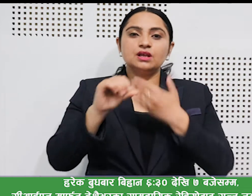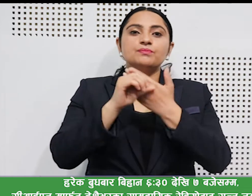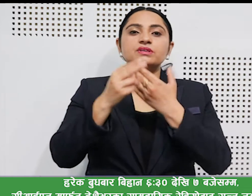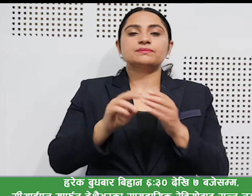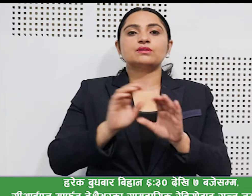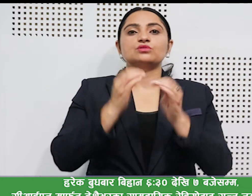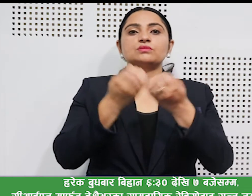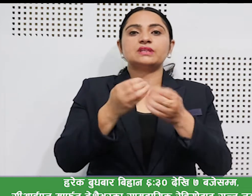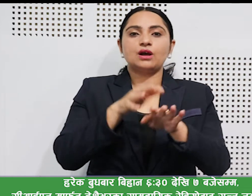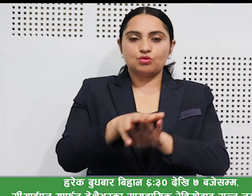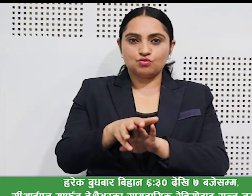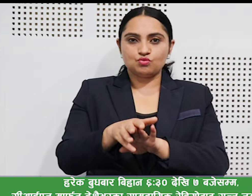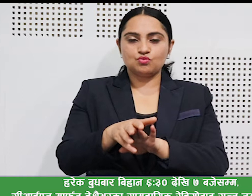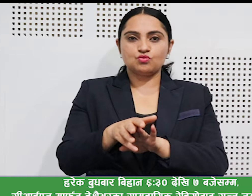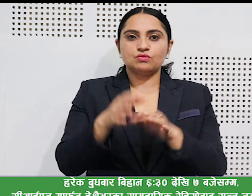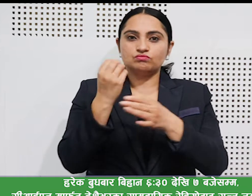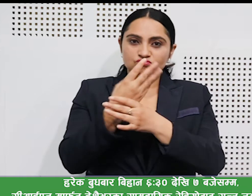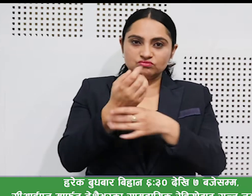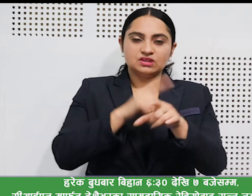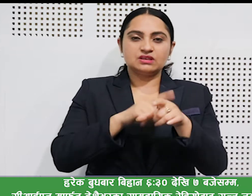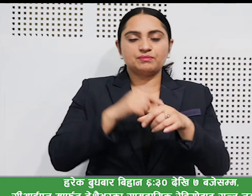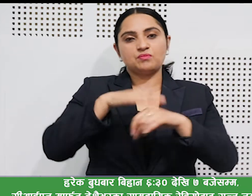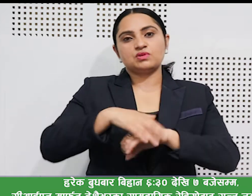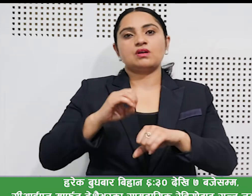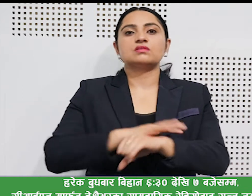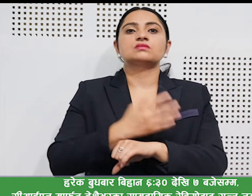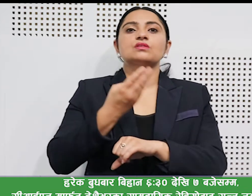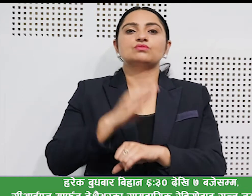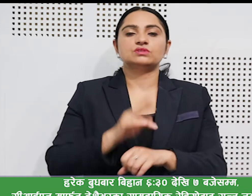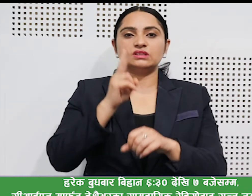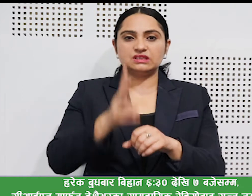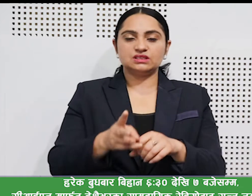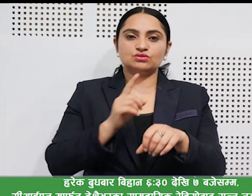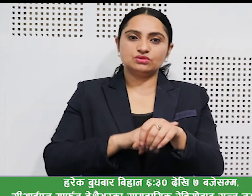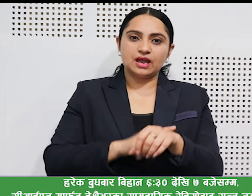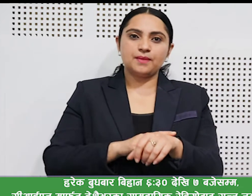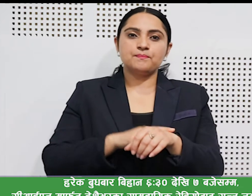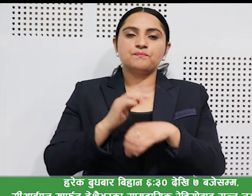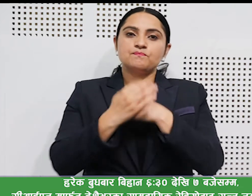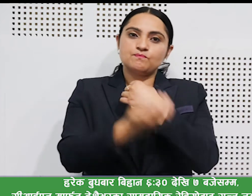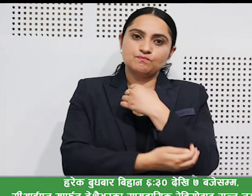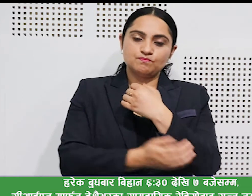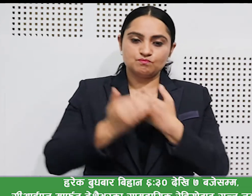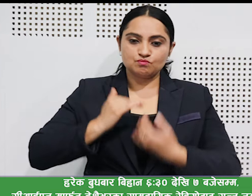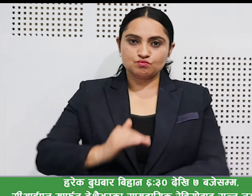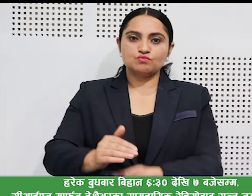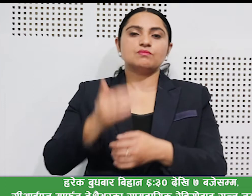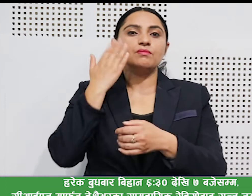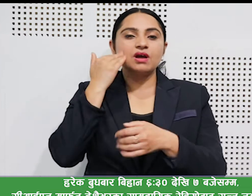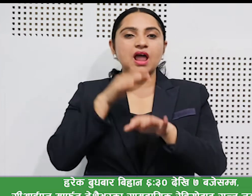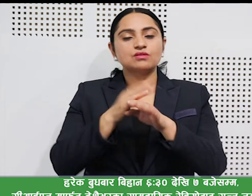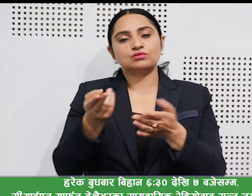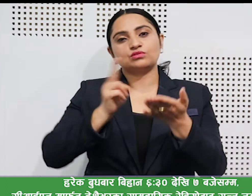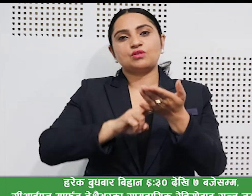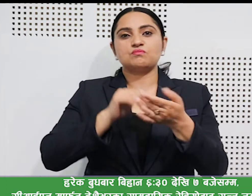सीमान्तकृत समुदायहरू विपदको समयमा बढी प्रभावित हुन्छन्। यस्तो समयमा गर्भवती तथा सुत्केरी महिलाहरू अझ बढी